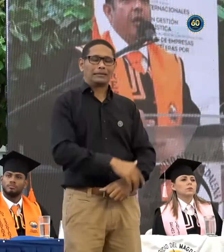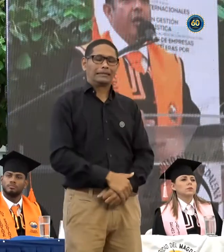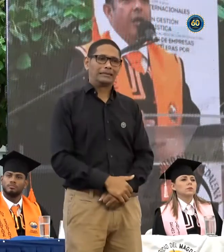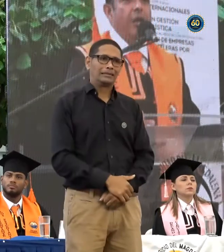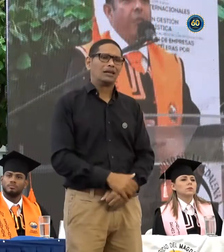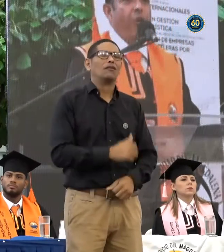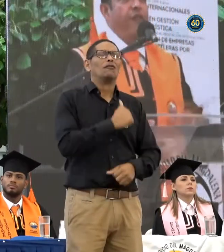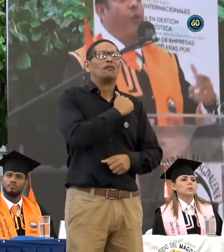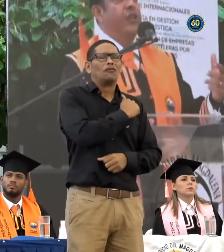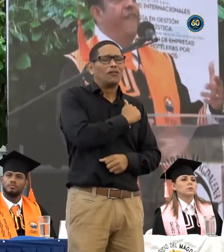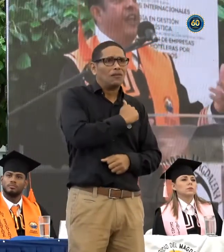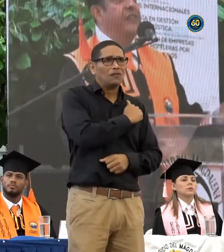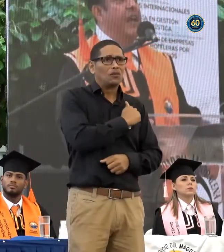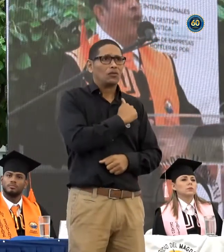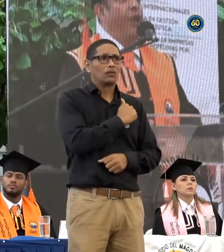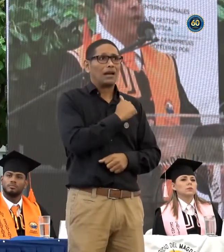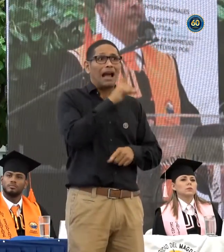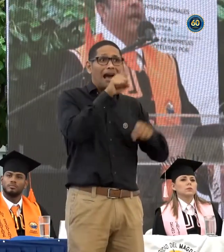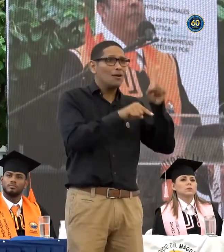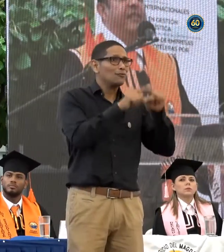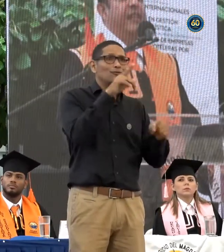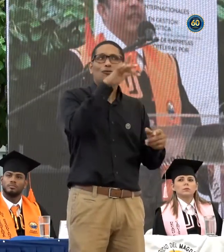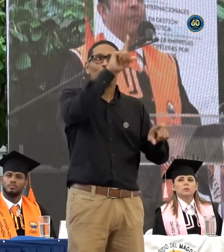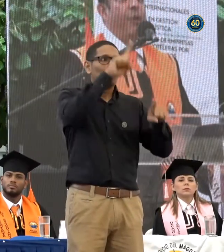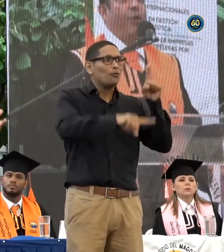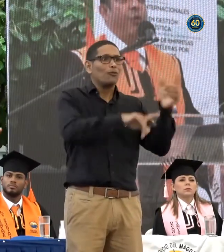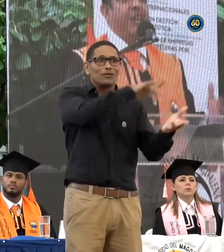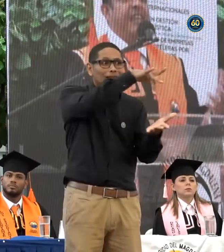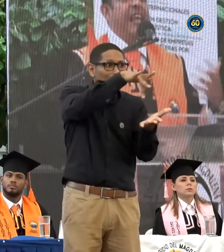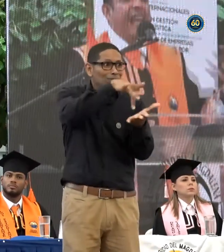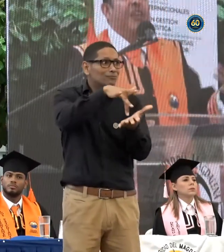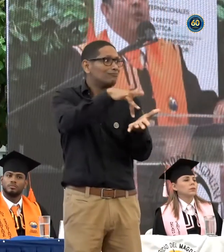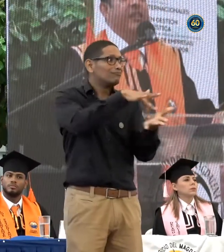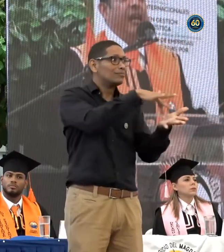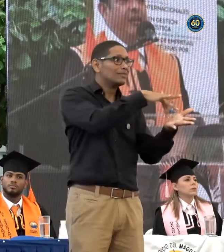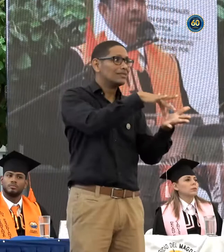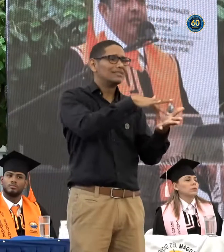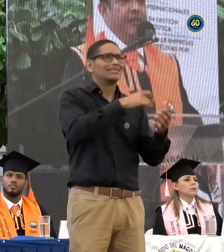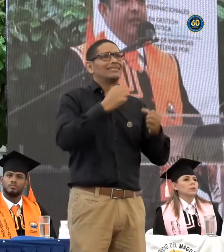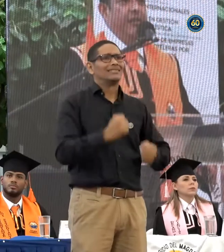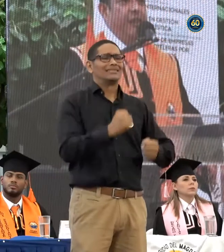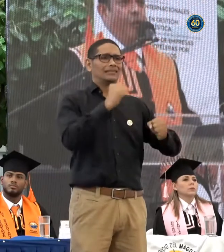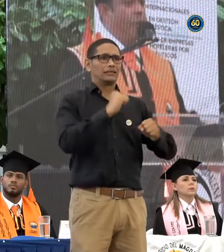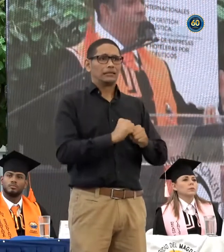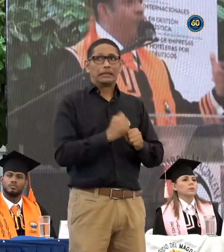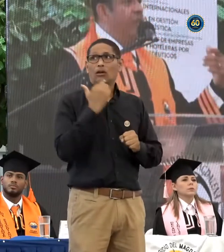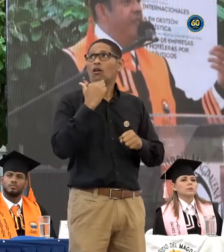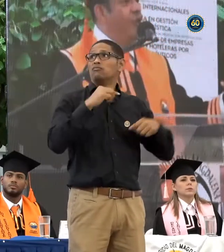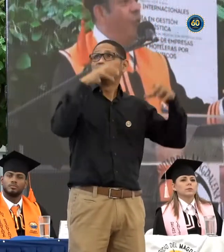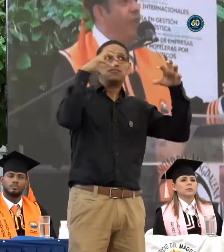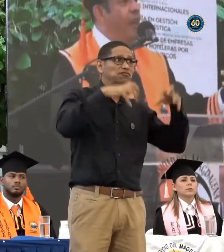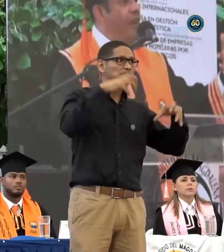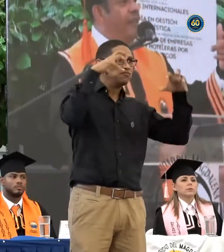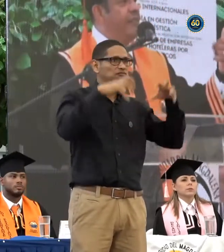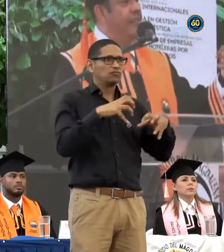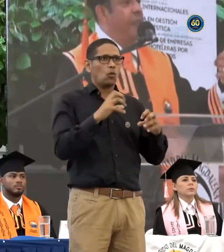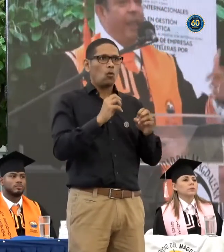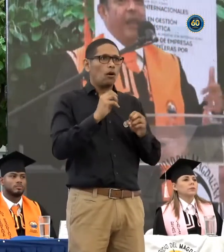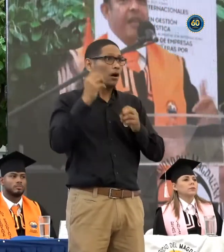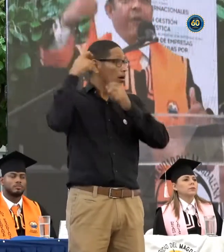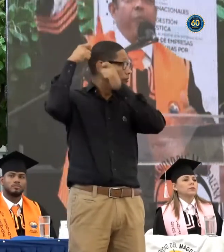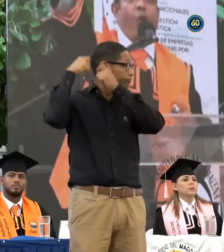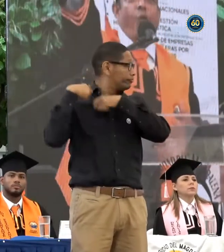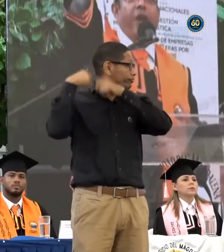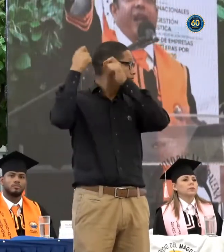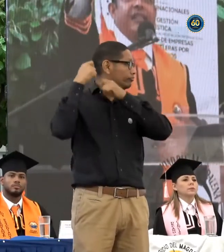por favor refiero hacia los que no están presentes pero que hubiesen querido estar que no importa si llovía y si se me dañaba el